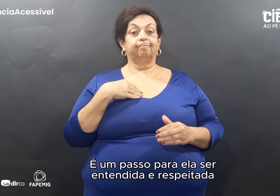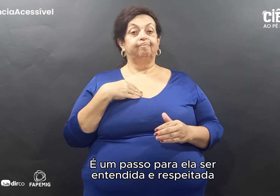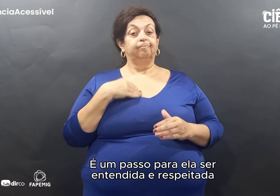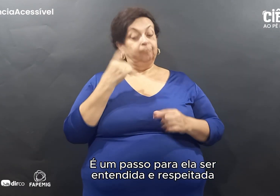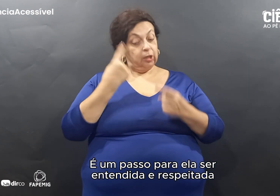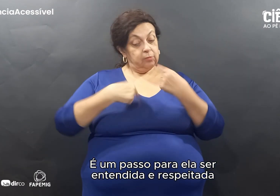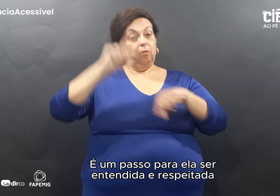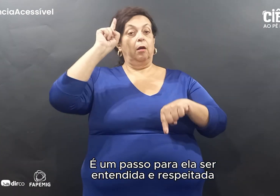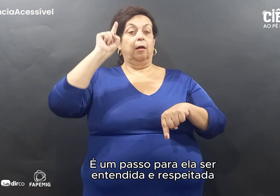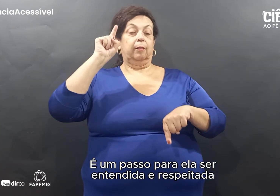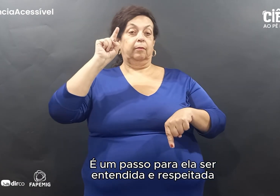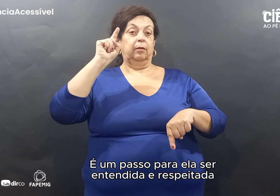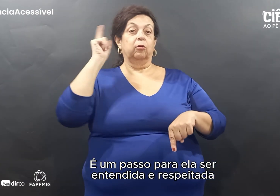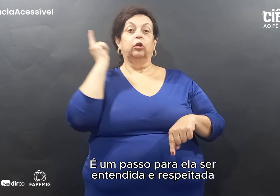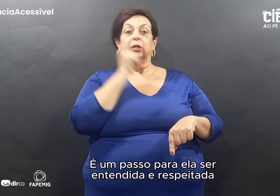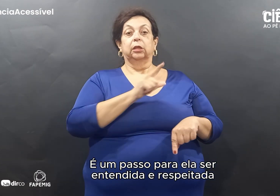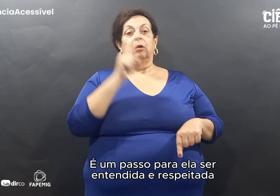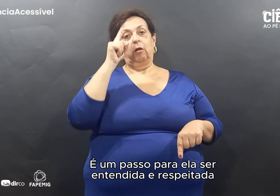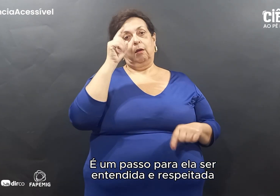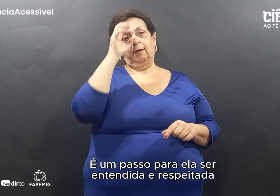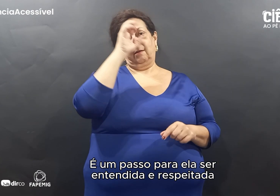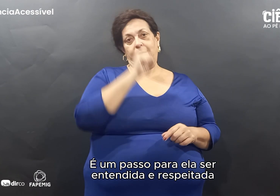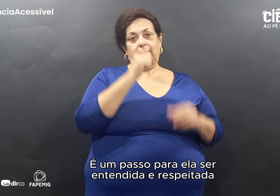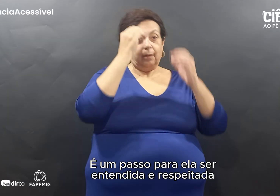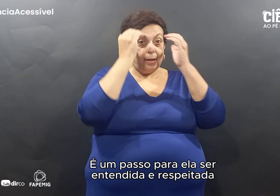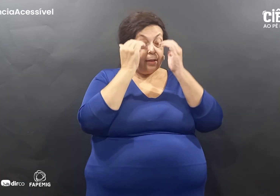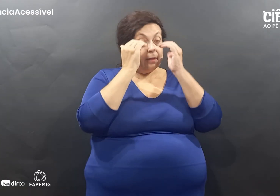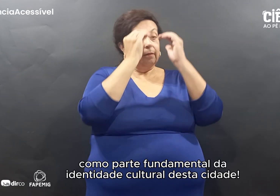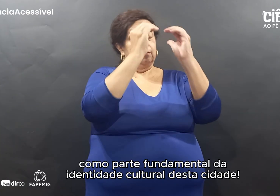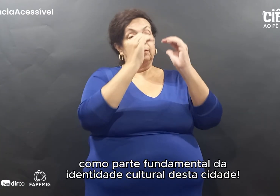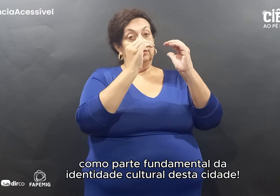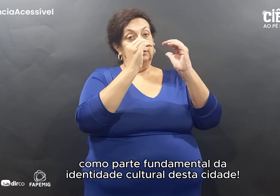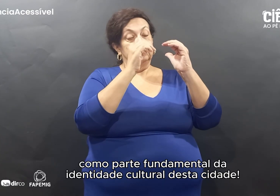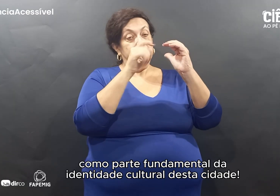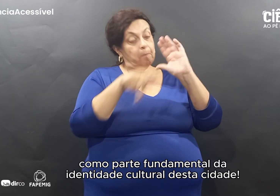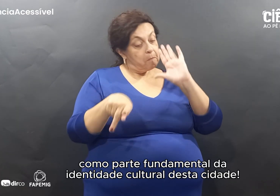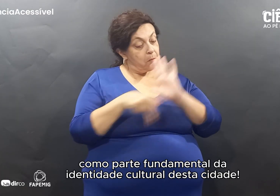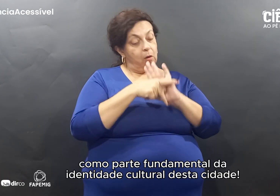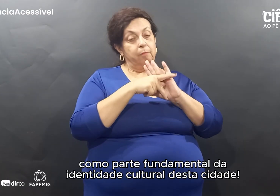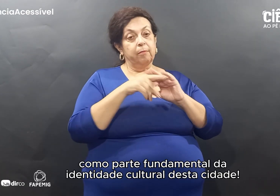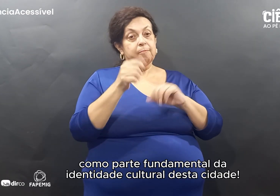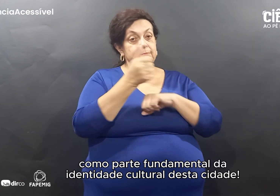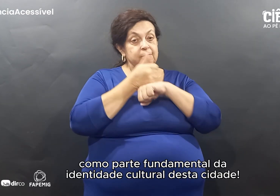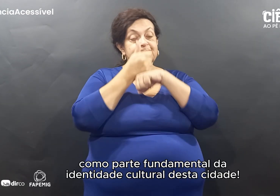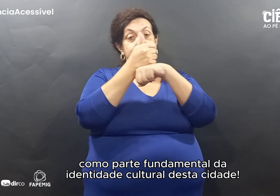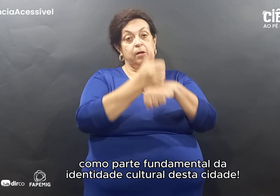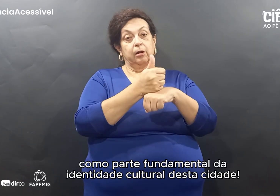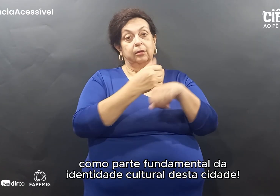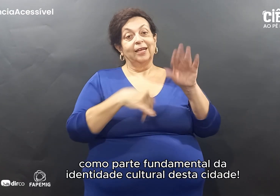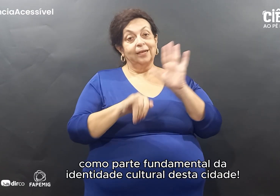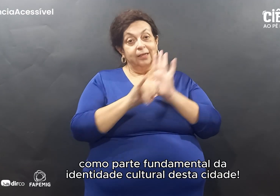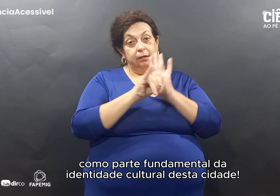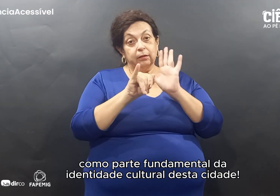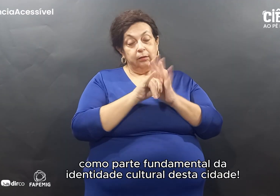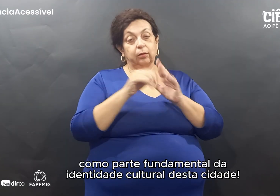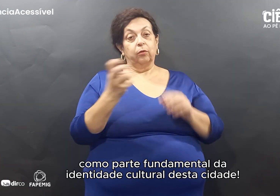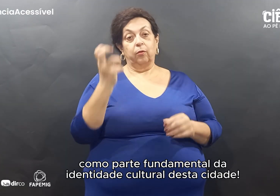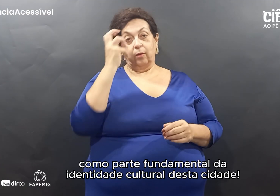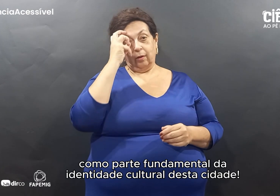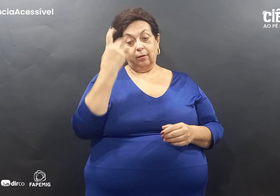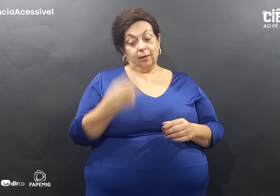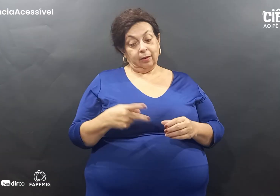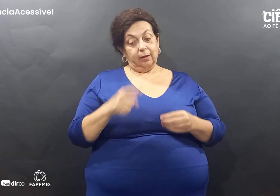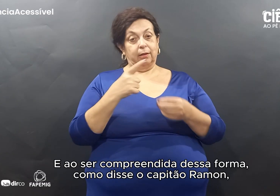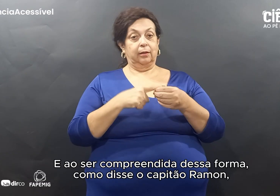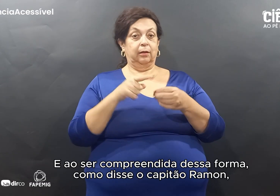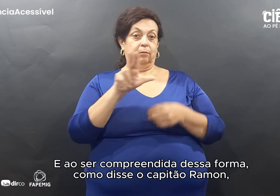passo para ela ser entendida e respeitada como parte fundamental da identidade cultural dessa